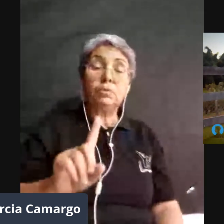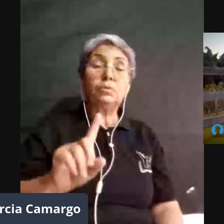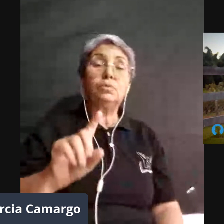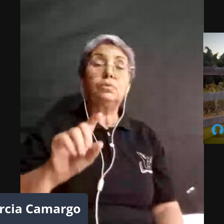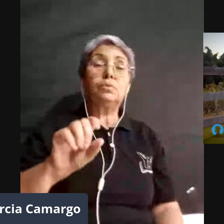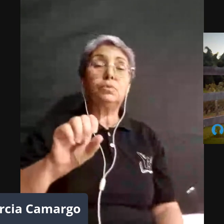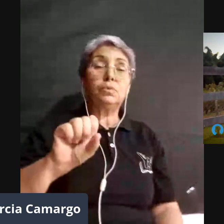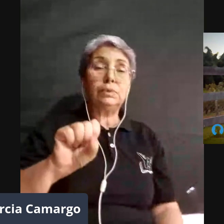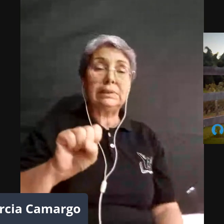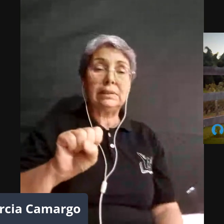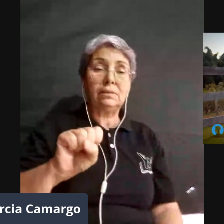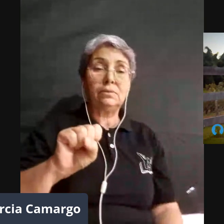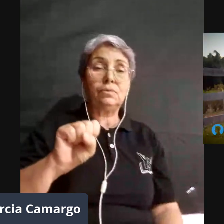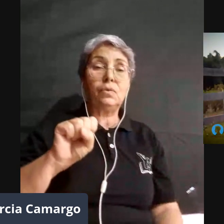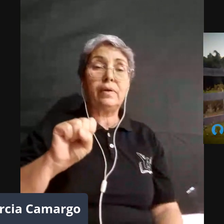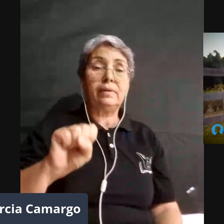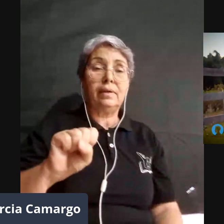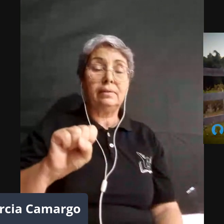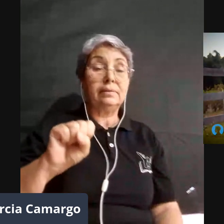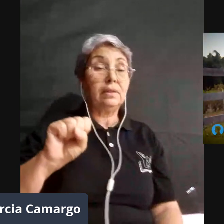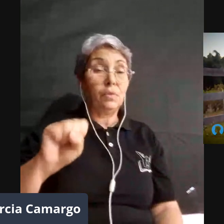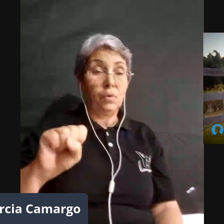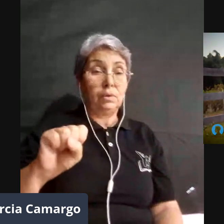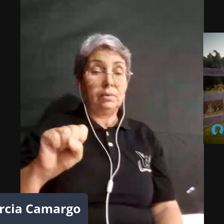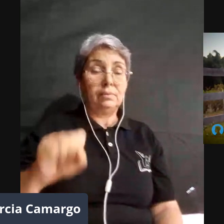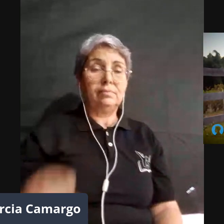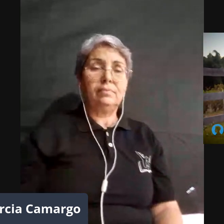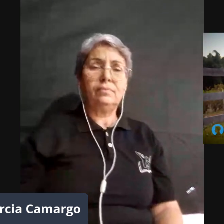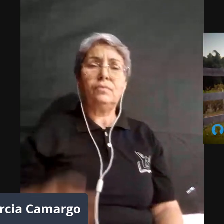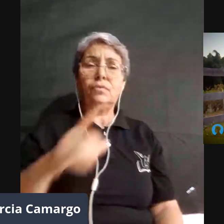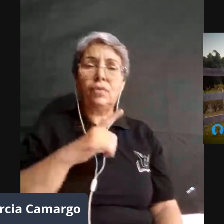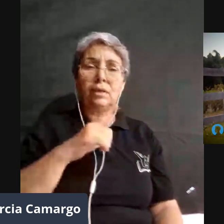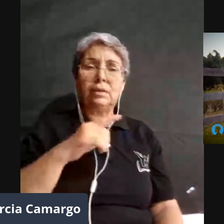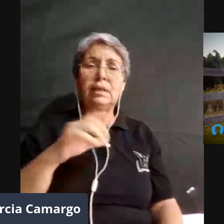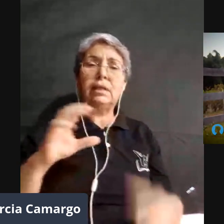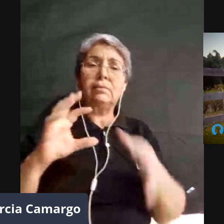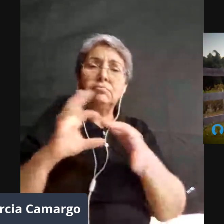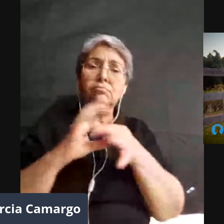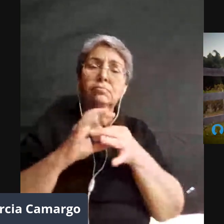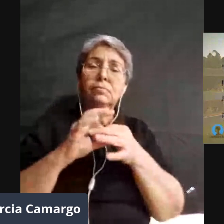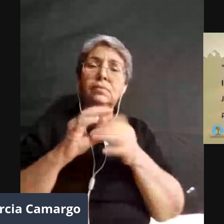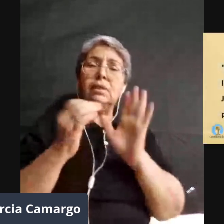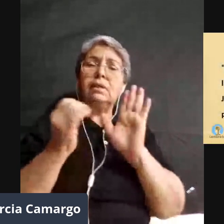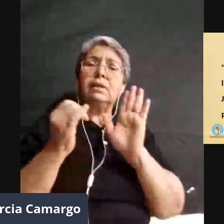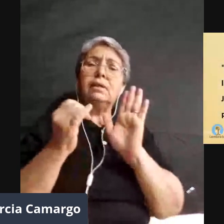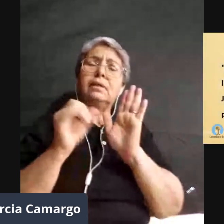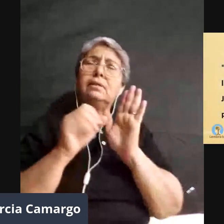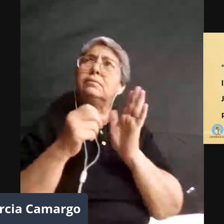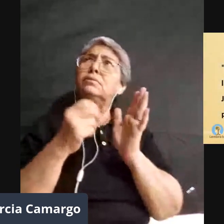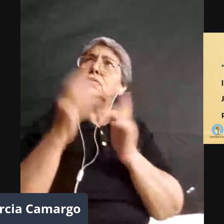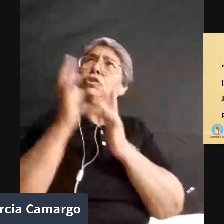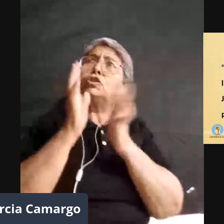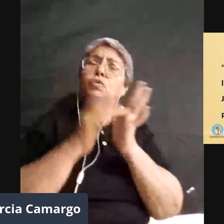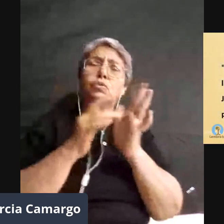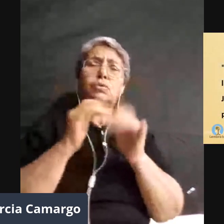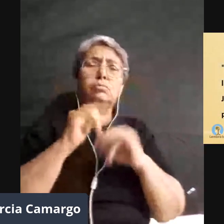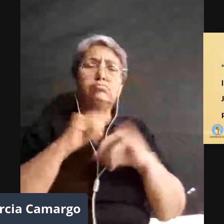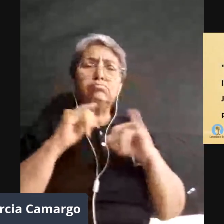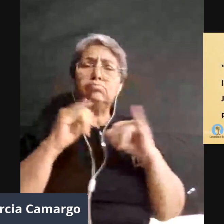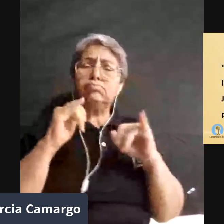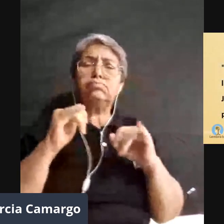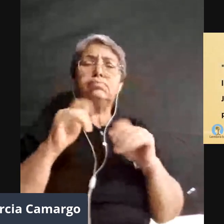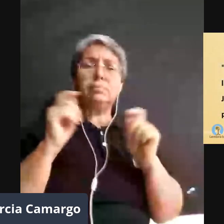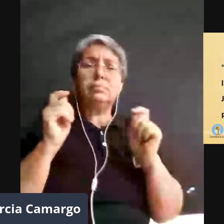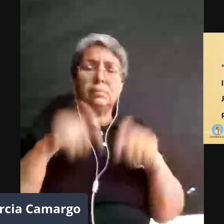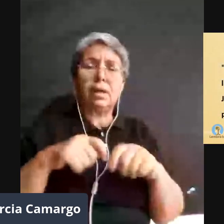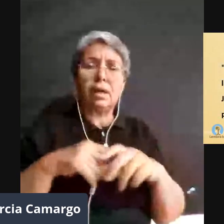expiação final vai se tornar uma realidade. Nós lemos em Zacarias que haverá uma fonte